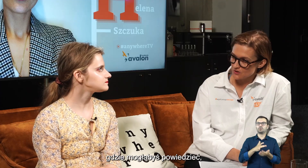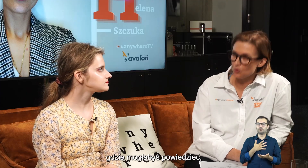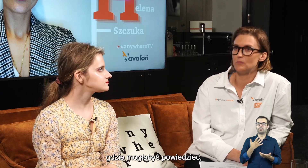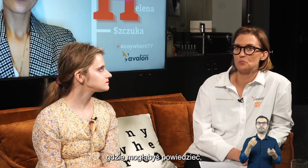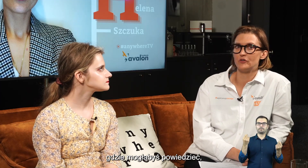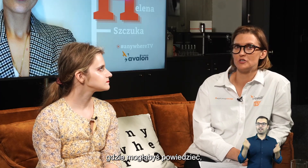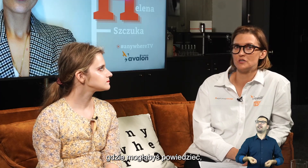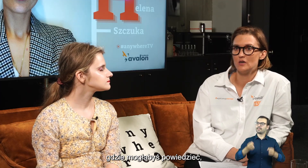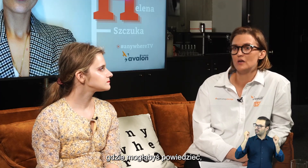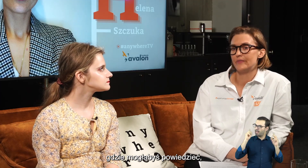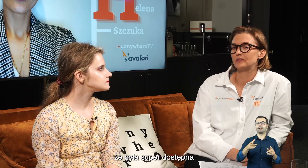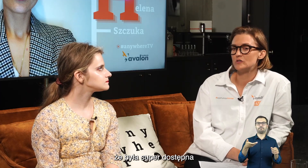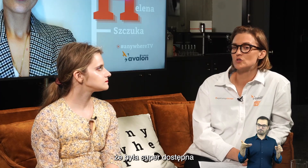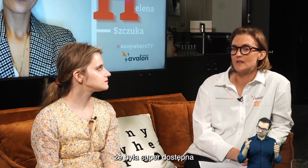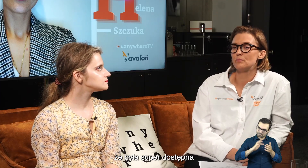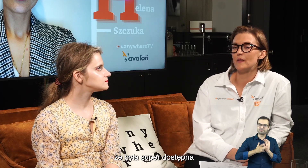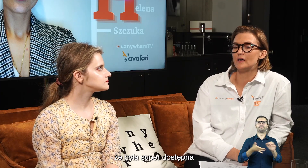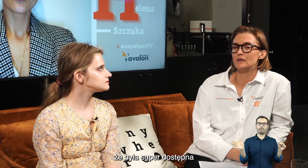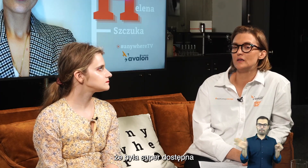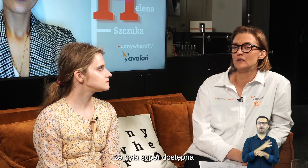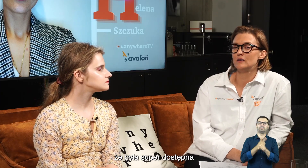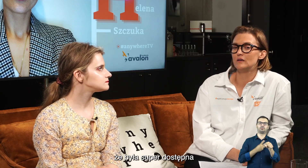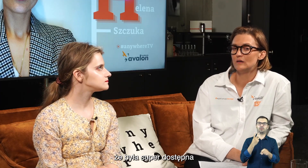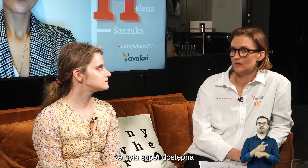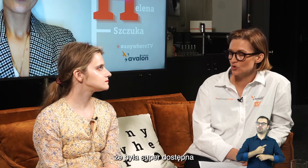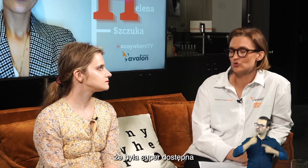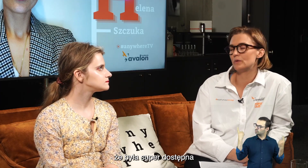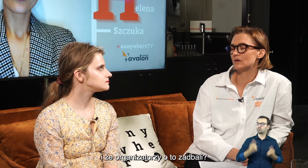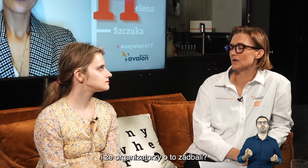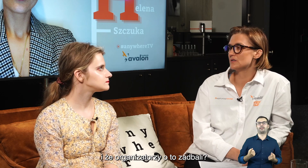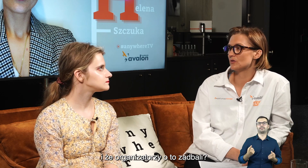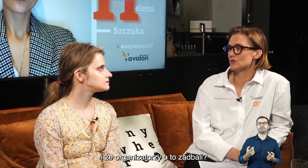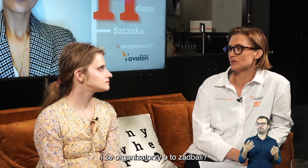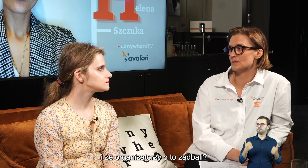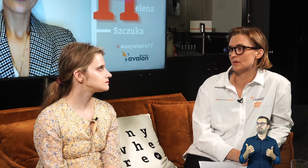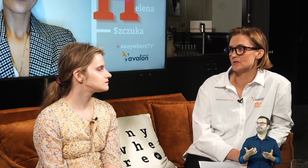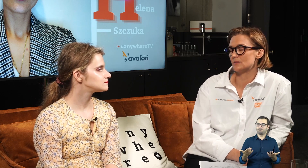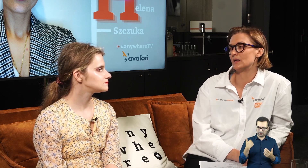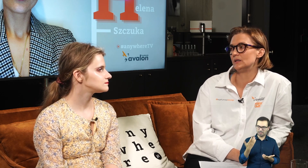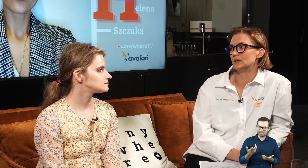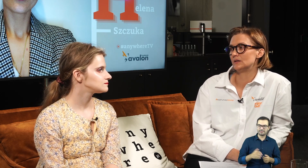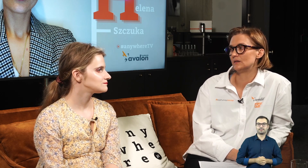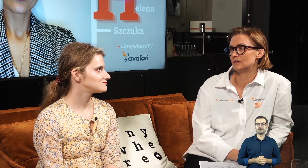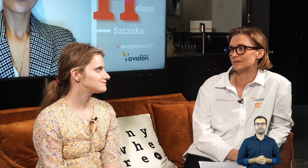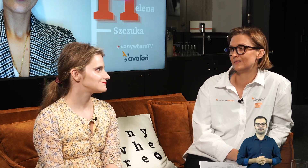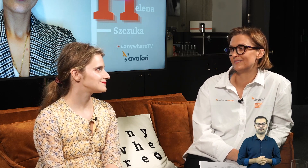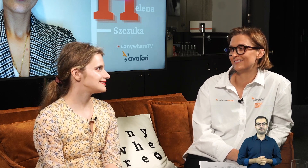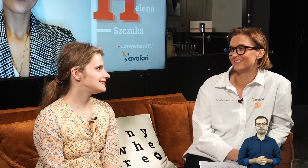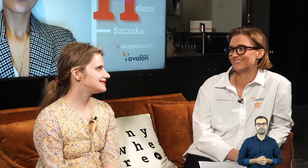muzycznej, gdzie mogłabyś powiedzieć, tak, to jest dostępne i super organizatorzy o to zadbali?